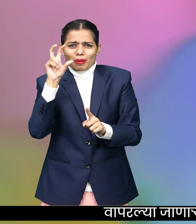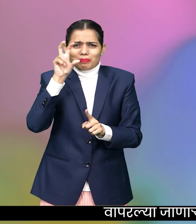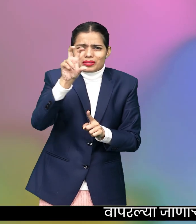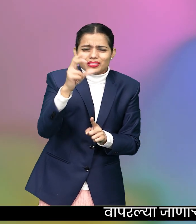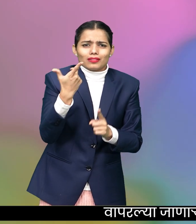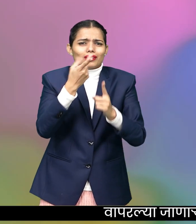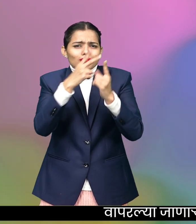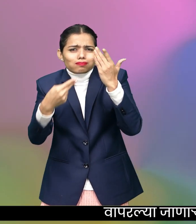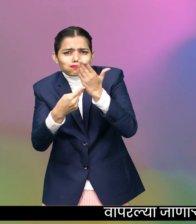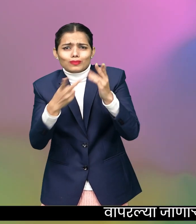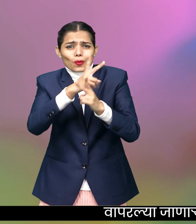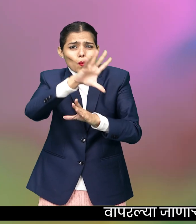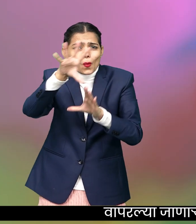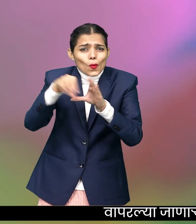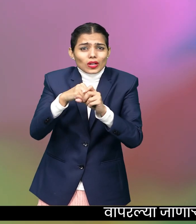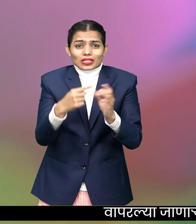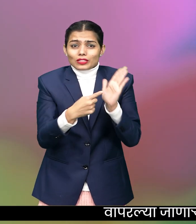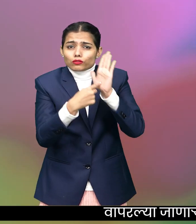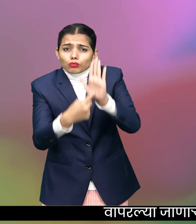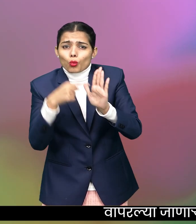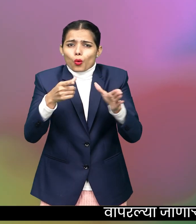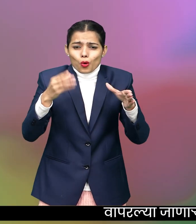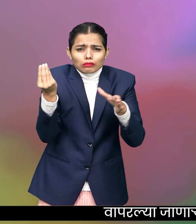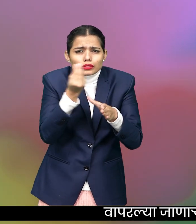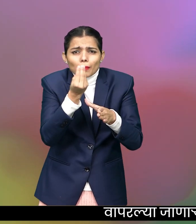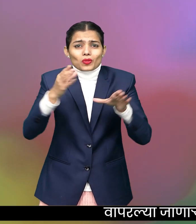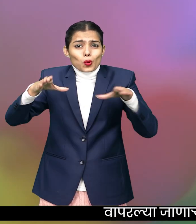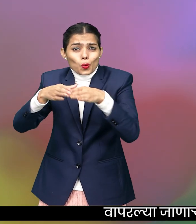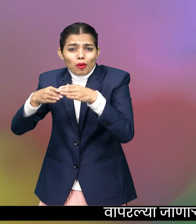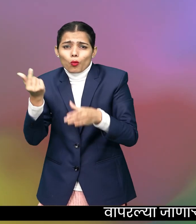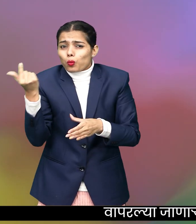वापरल्या जाणाऱ्या घटकांची चिन्हे दिली आहेत.